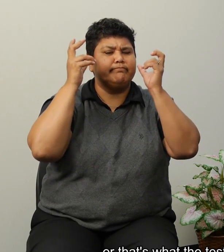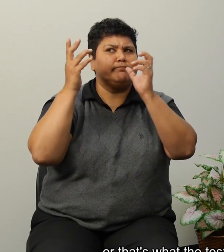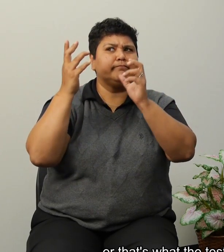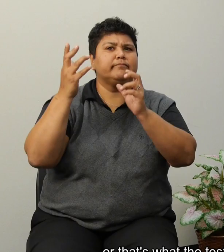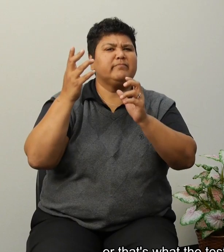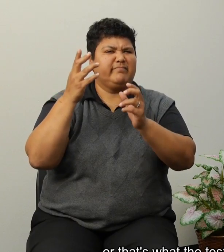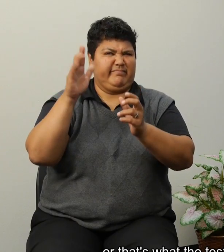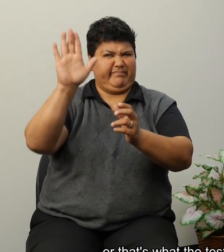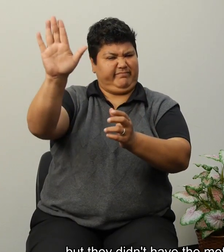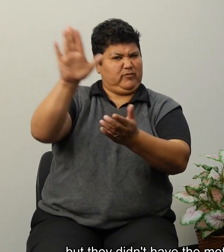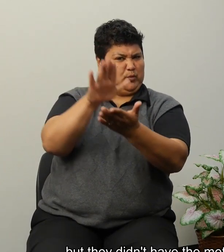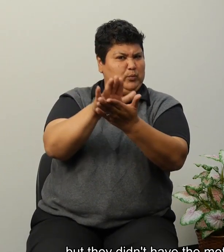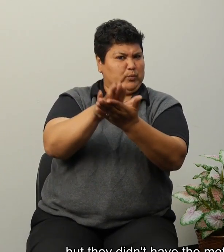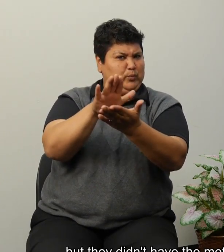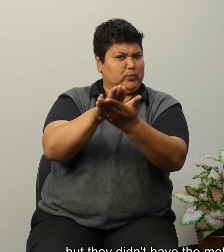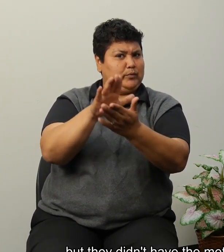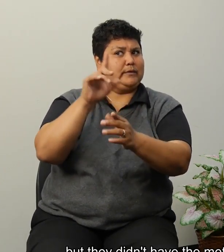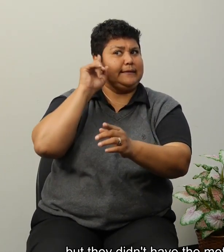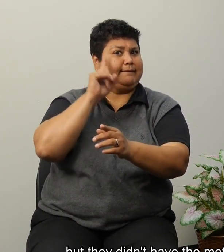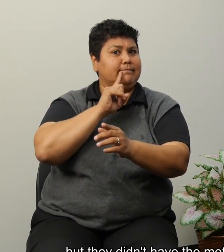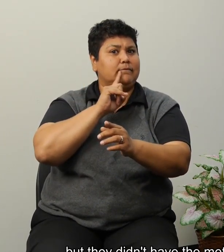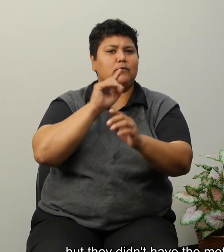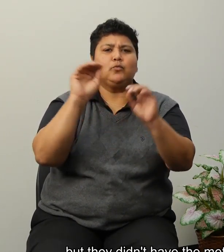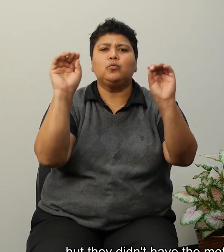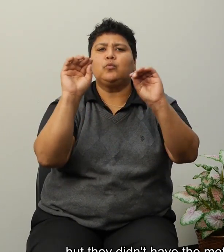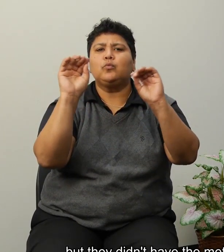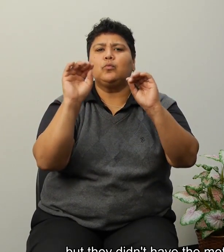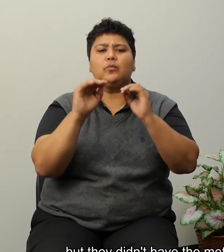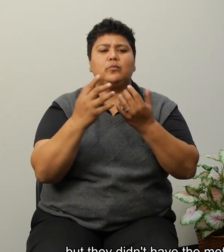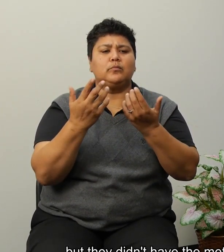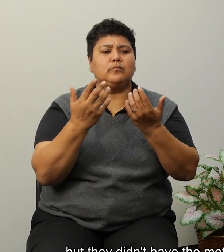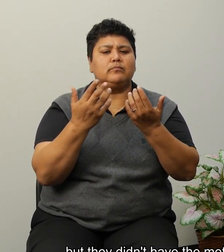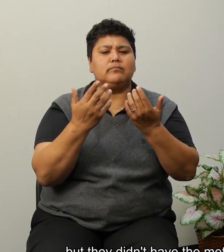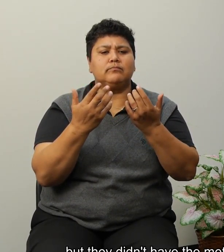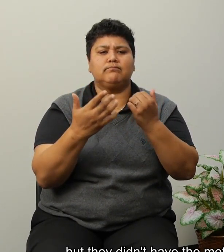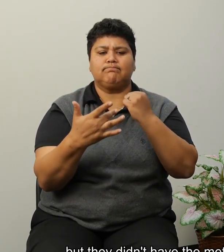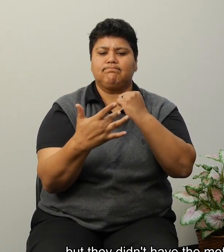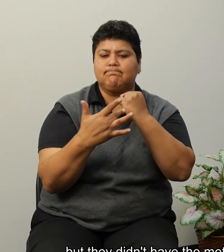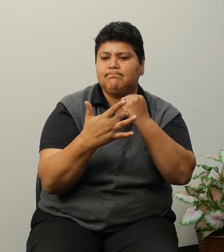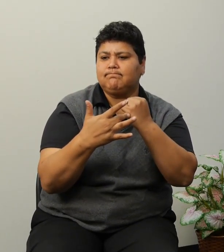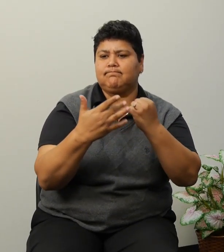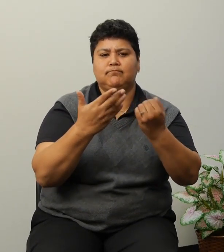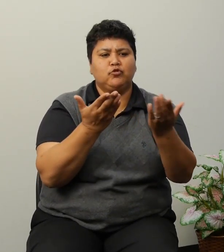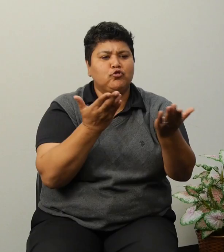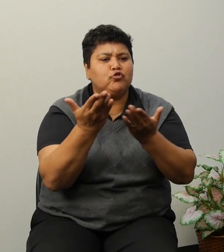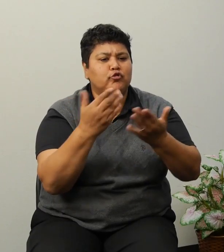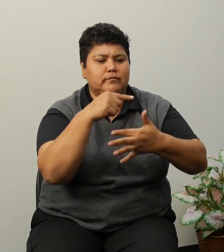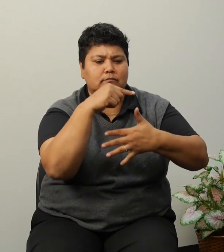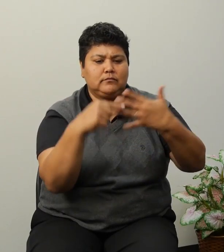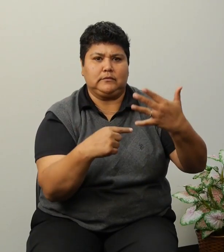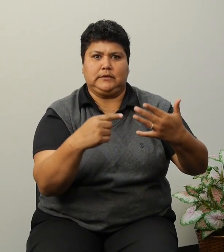en la escuela pero no tenían esa técnica que hay en este país